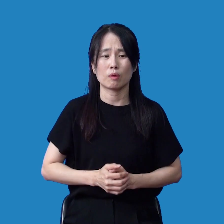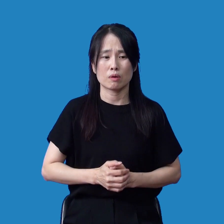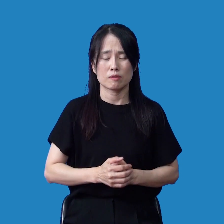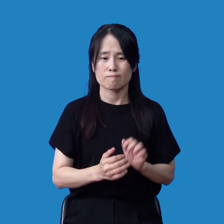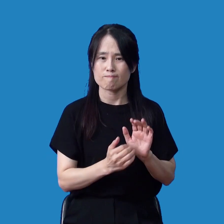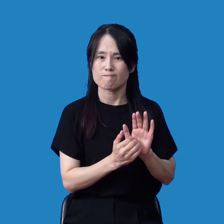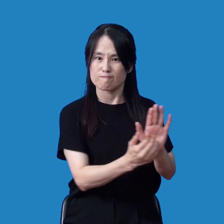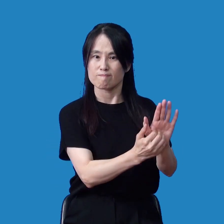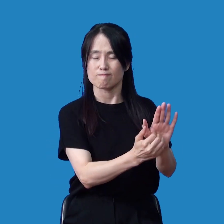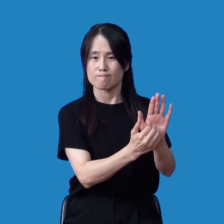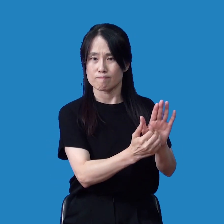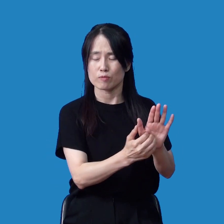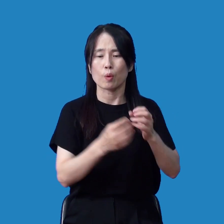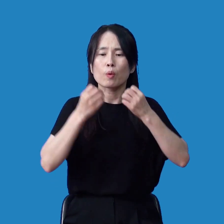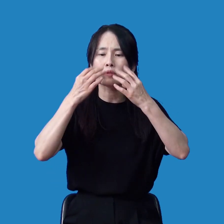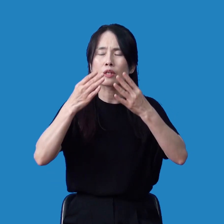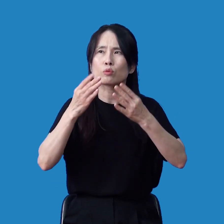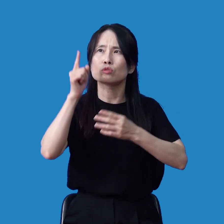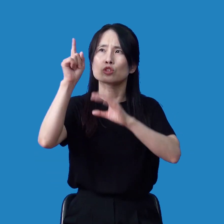문화를 제시한 것입니다.